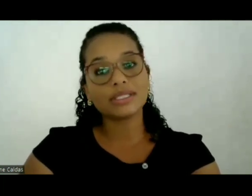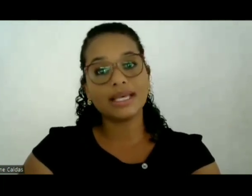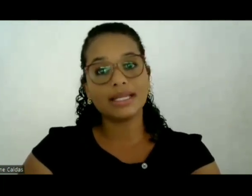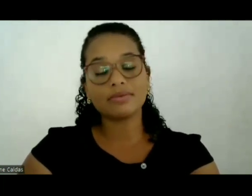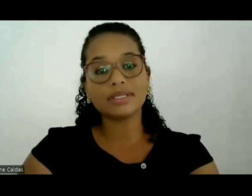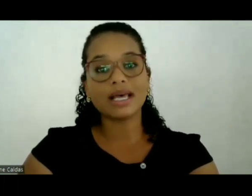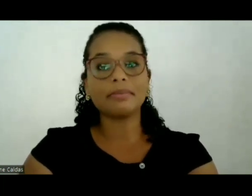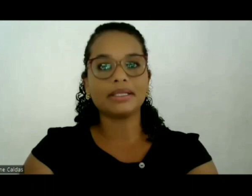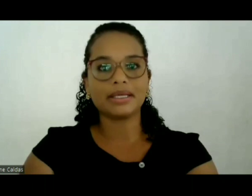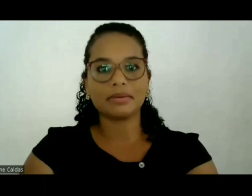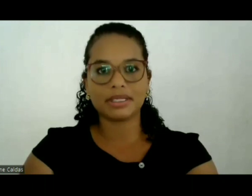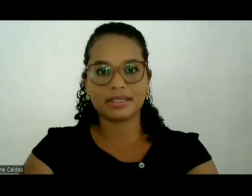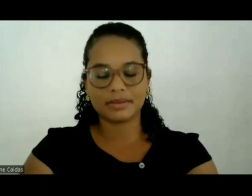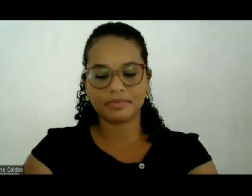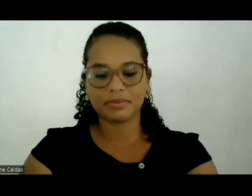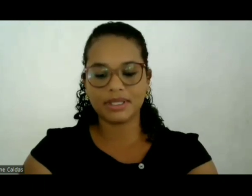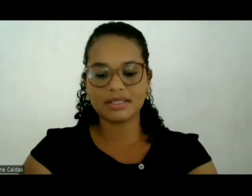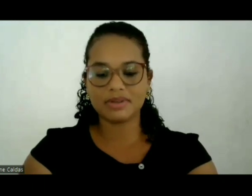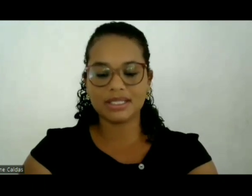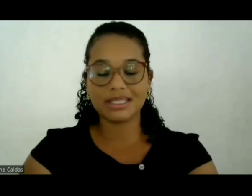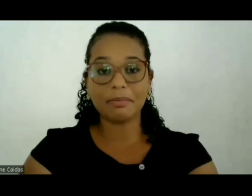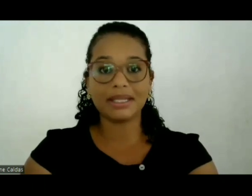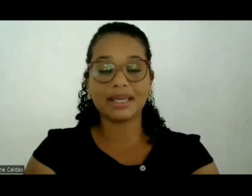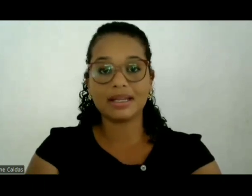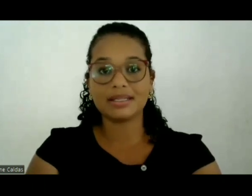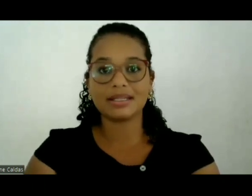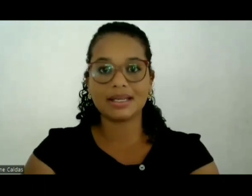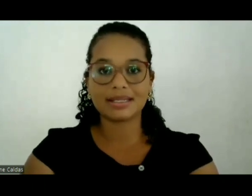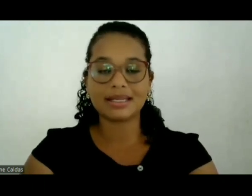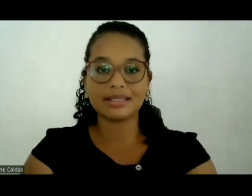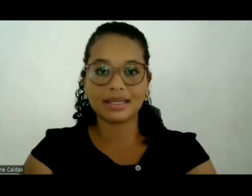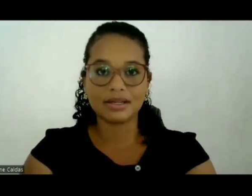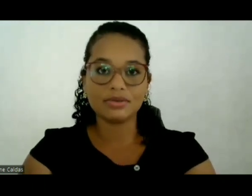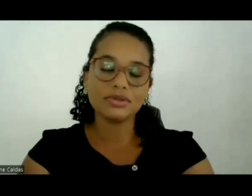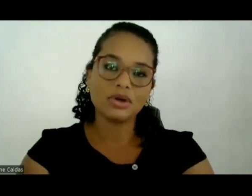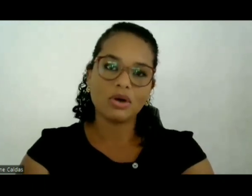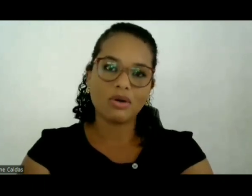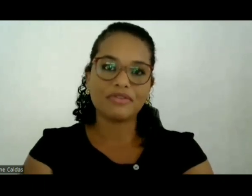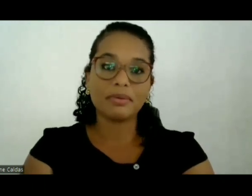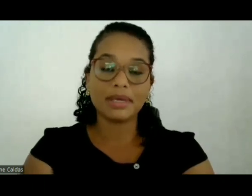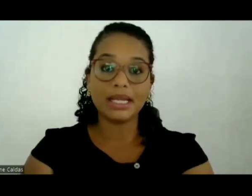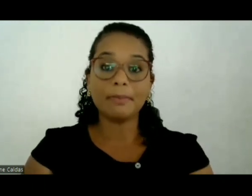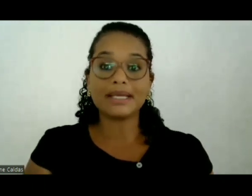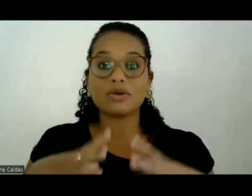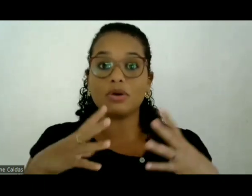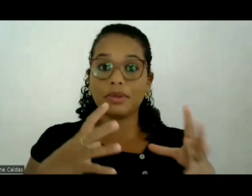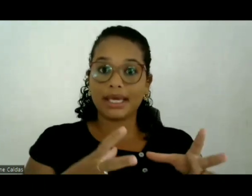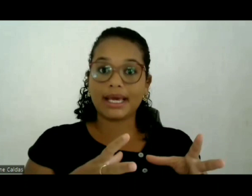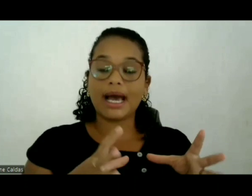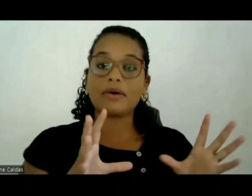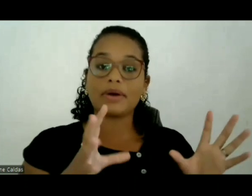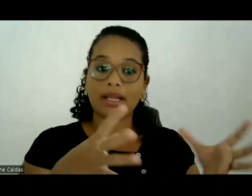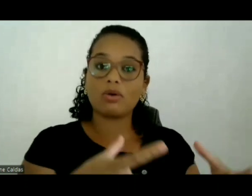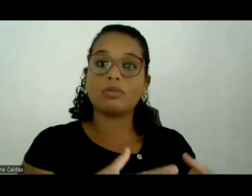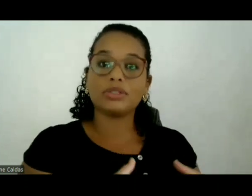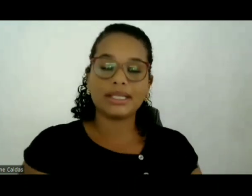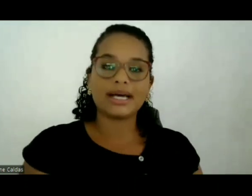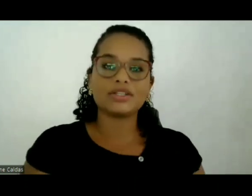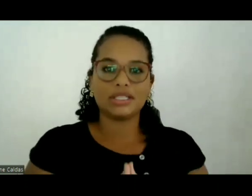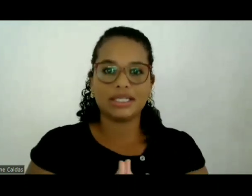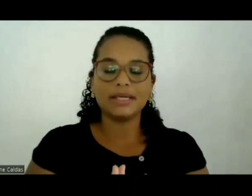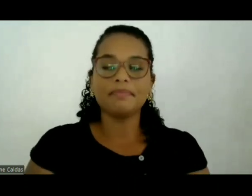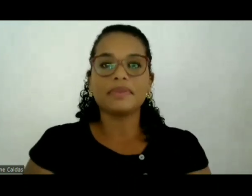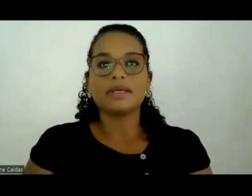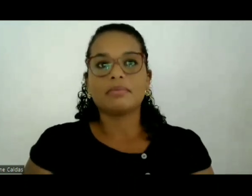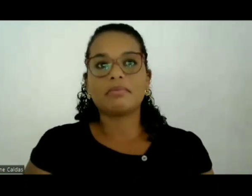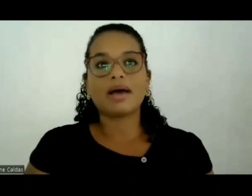surdos que ele não sabe Libras. Muitas vezes aprende aqueles sinais caseiros, com a família para se comunicar com aquela